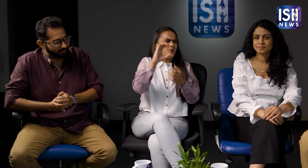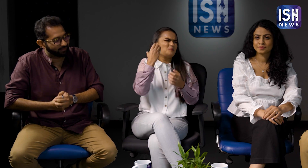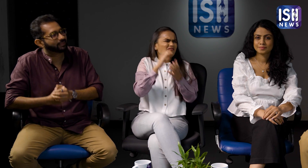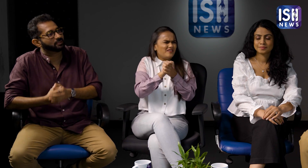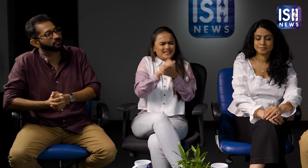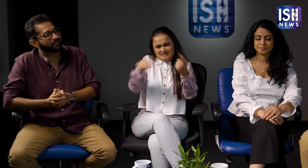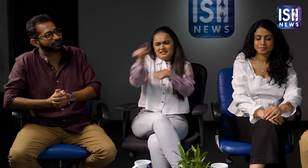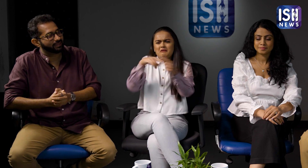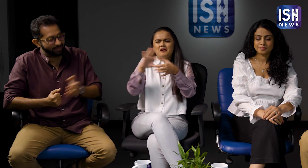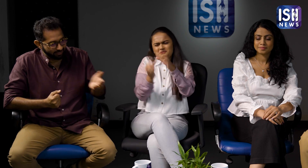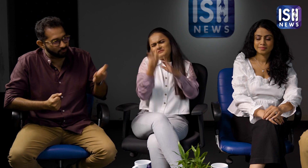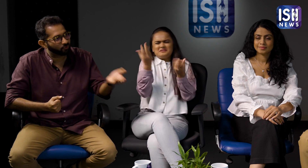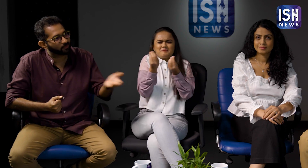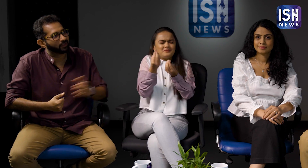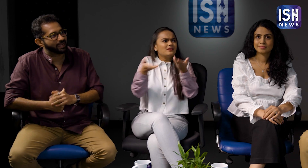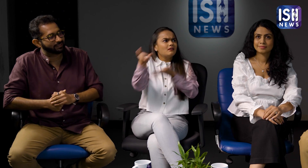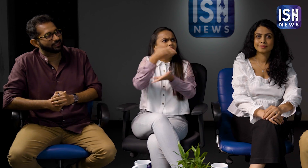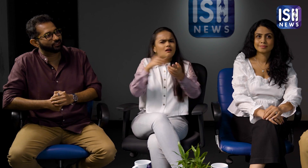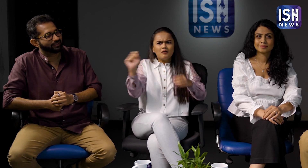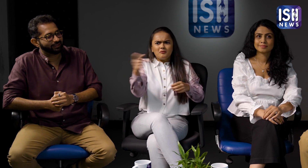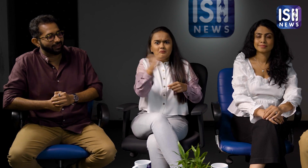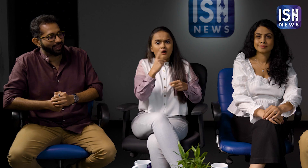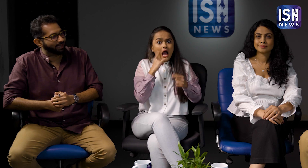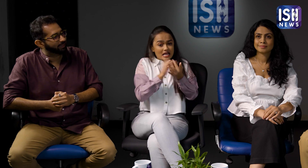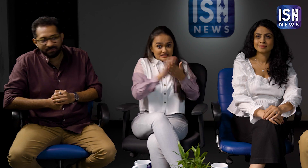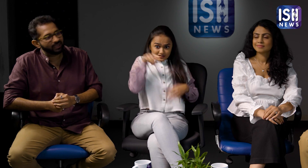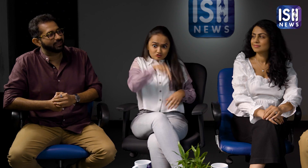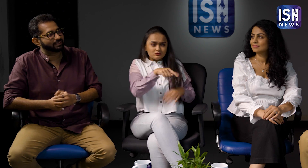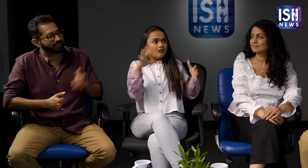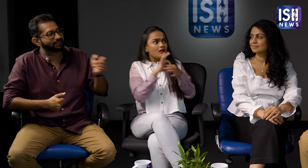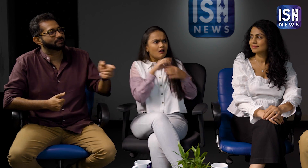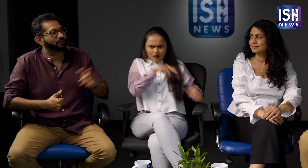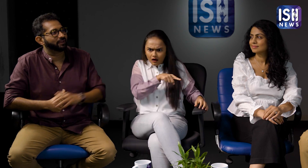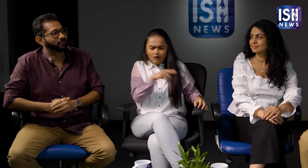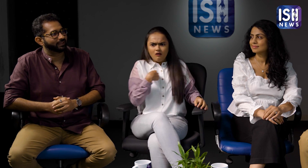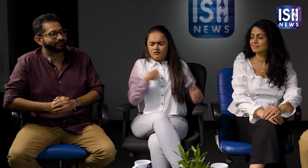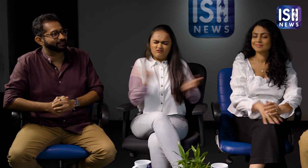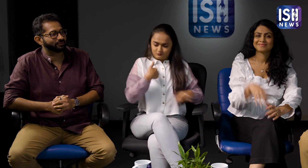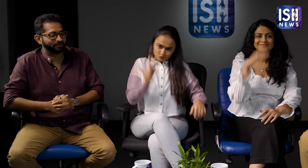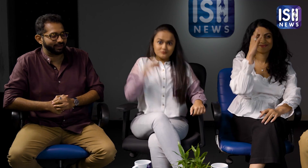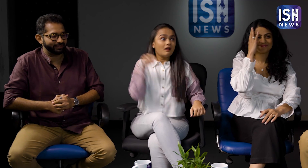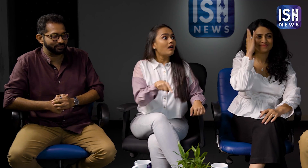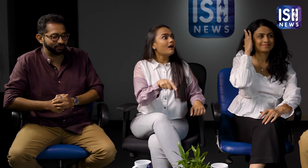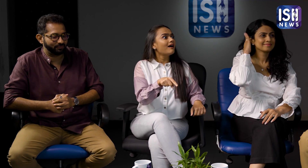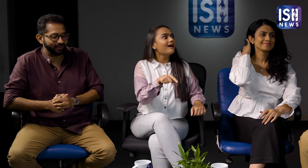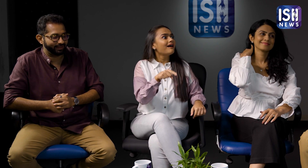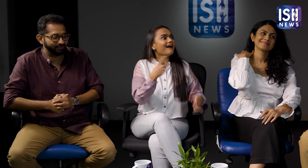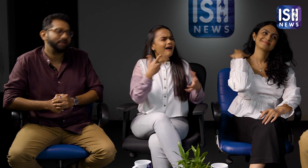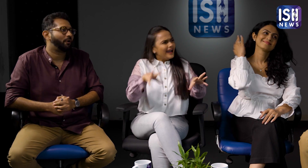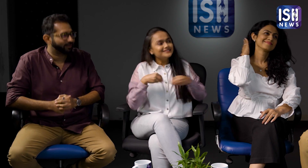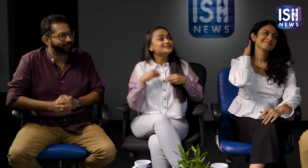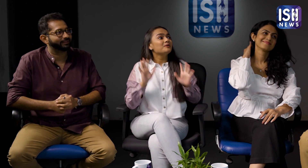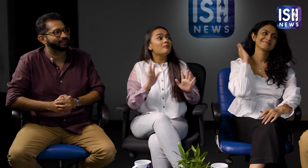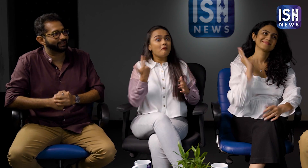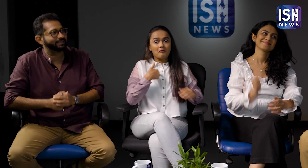or somebody, some associates, came to know about ISH and immediately said this is what we are doing. So I think so we